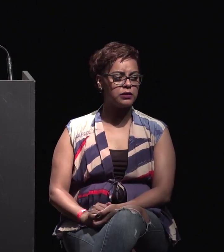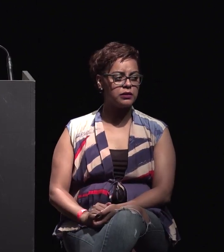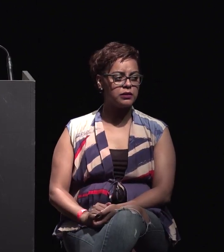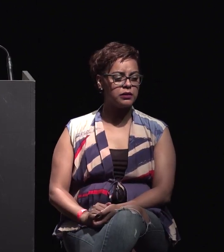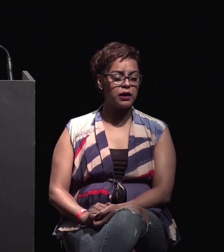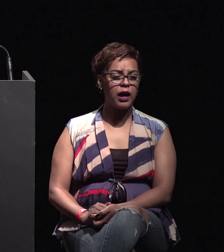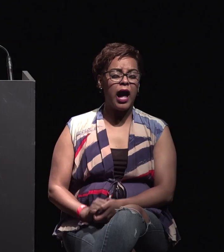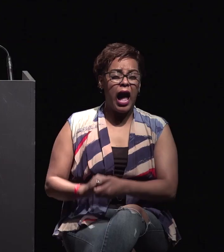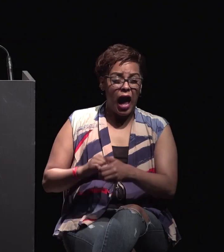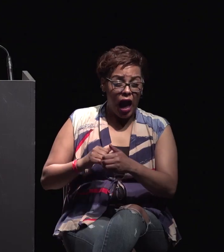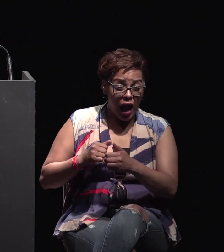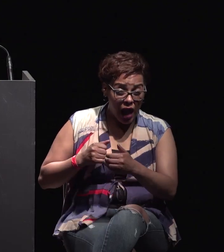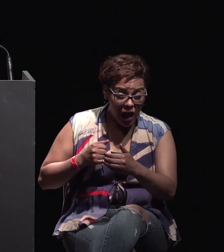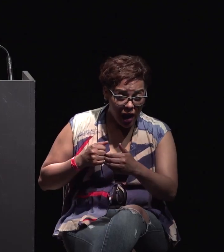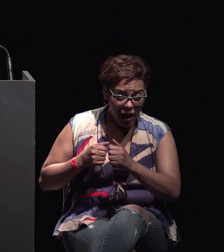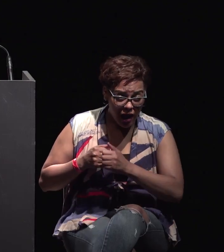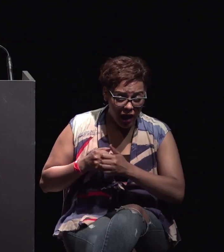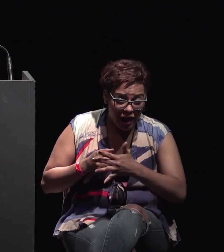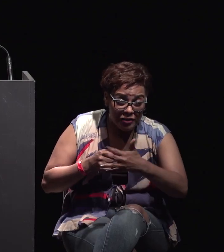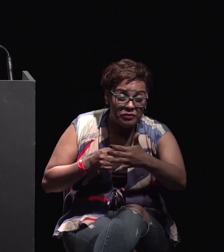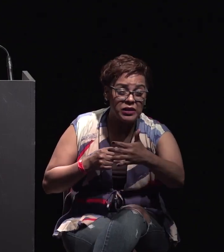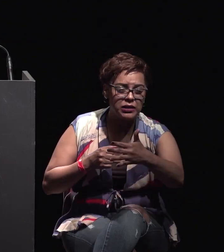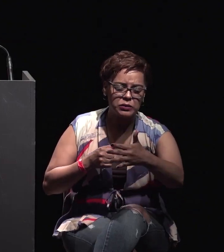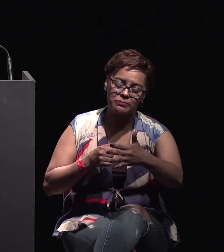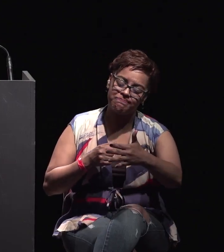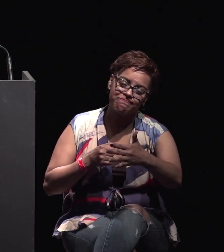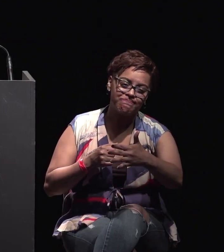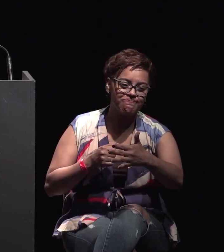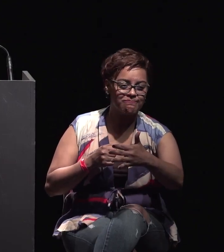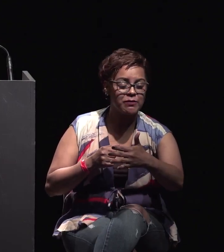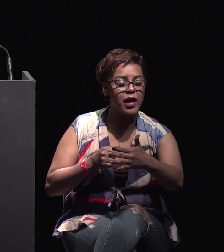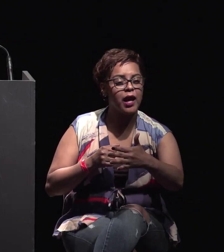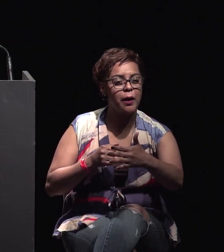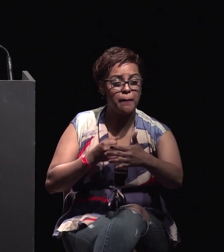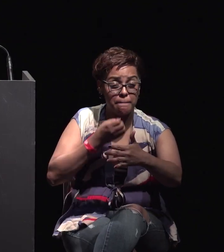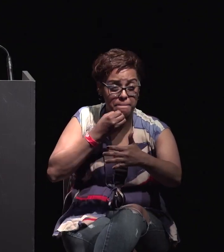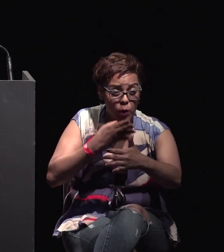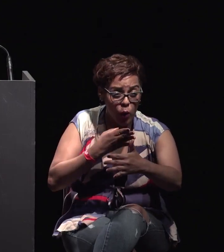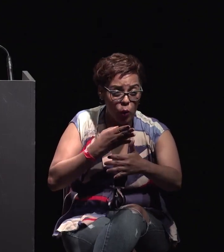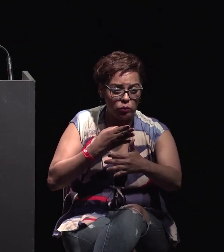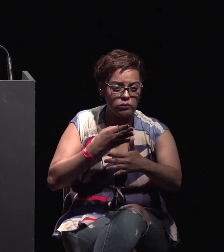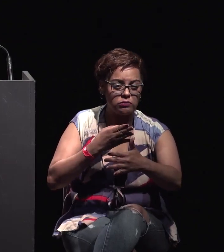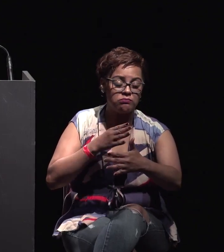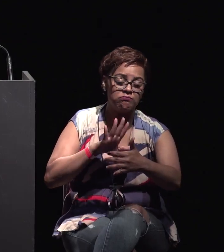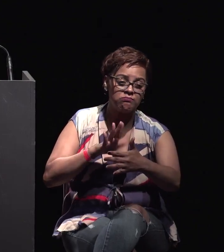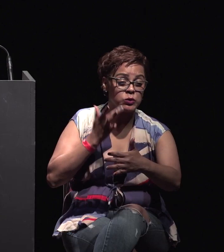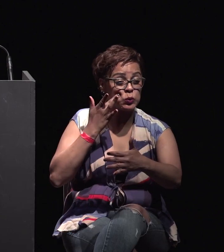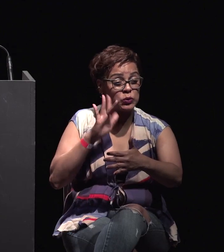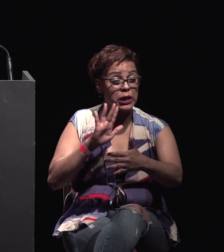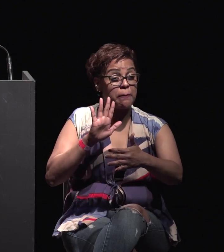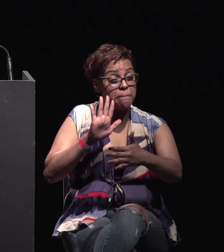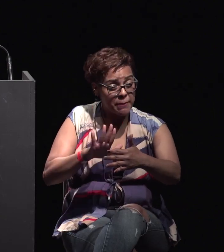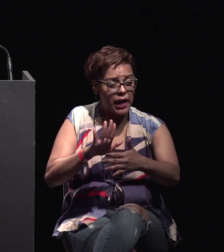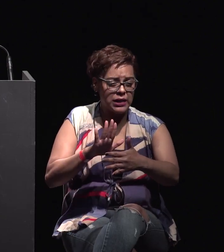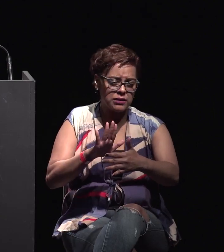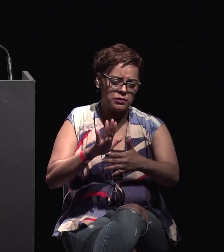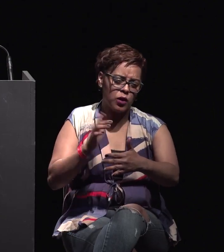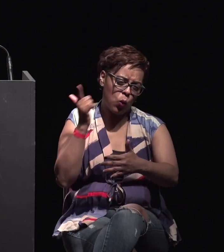avanços significativos, mas são avanços dentro da lógica de